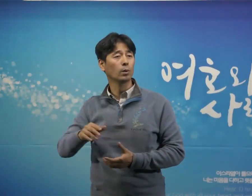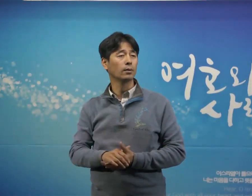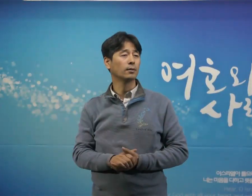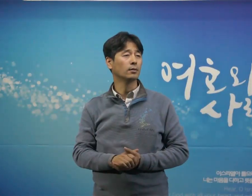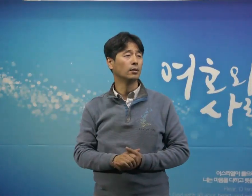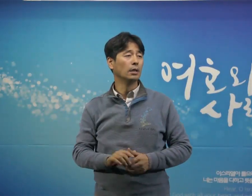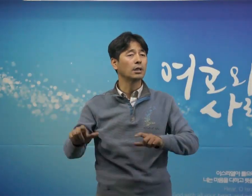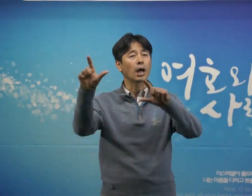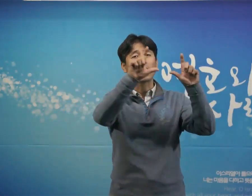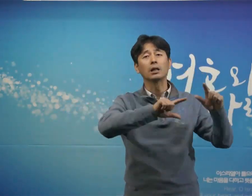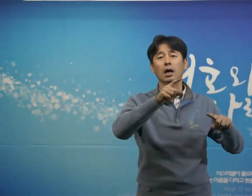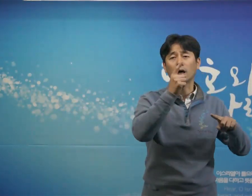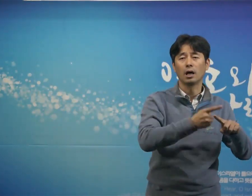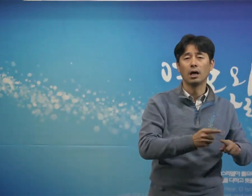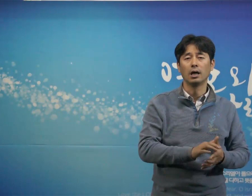복음을 잊고 살아갔던